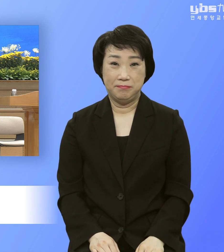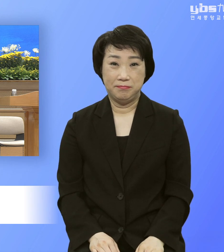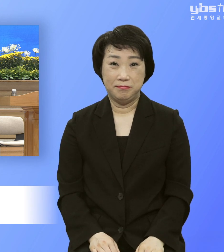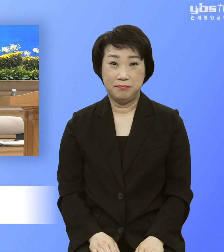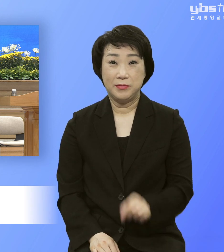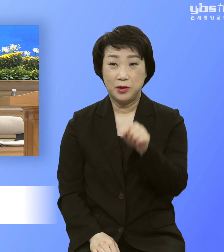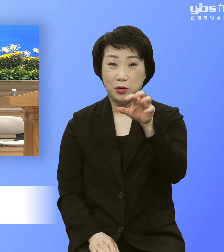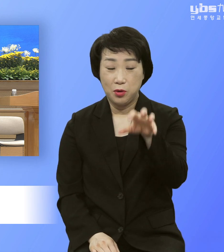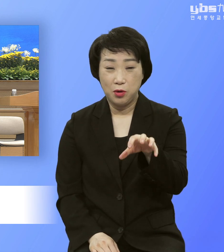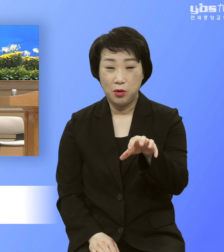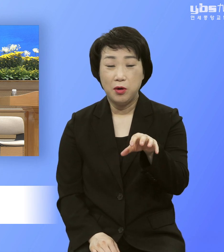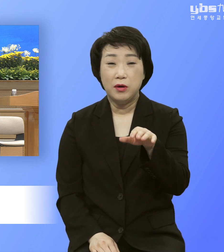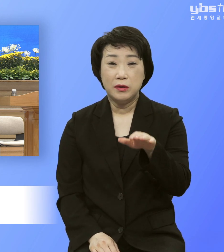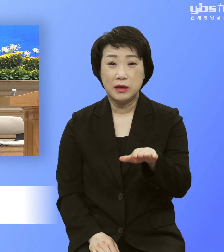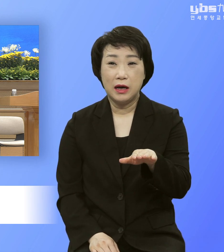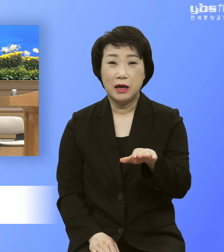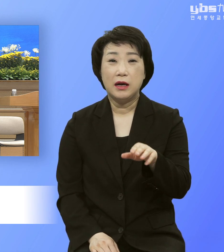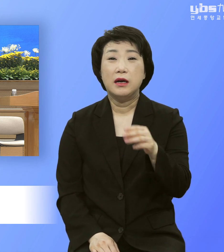여기다